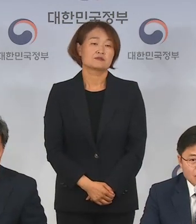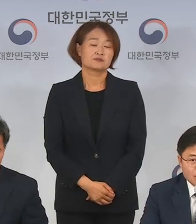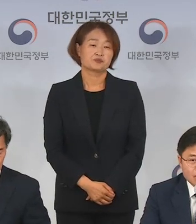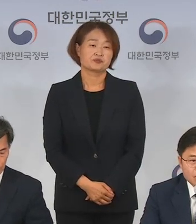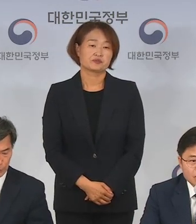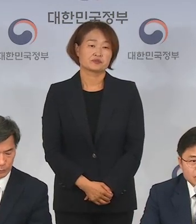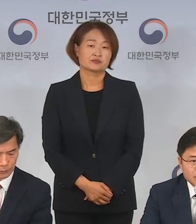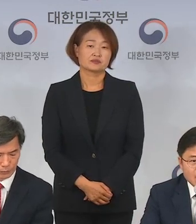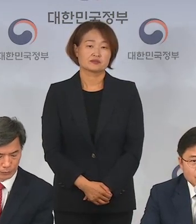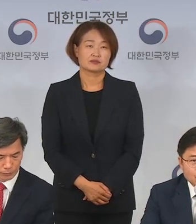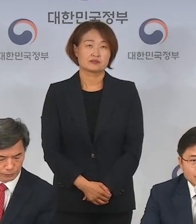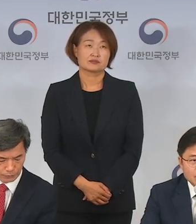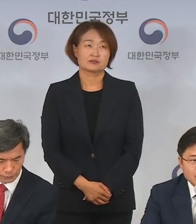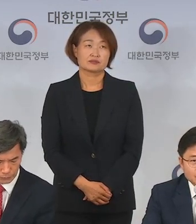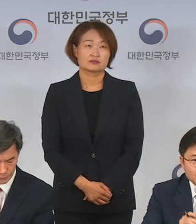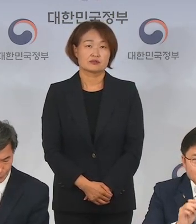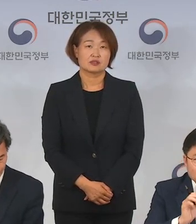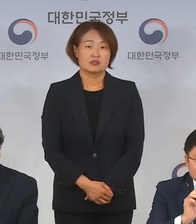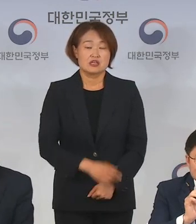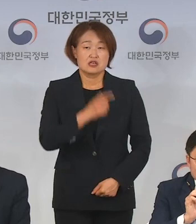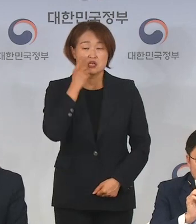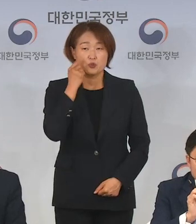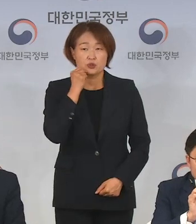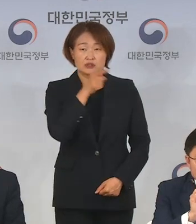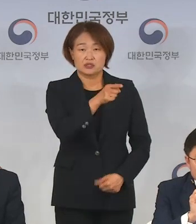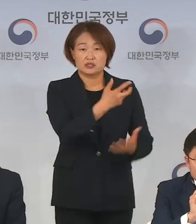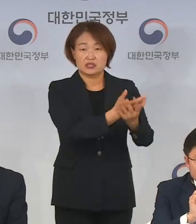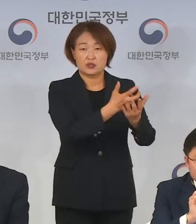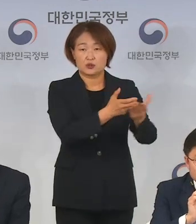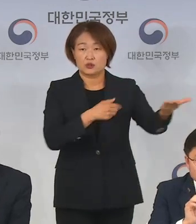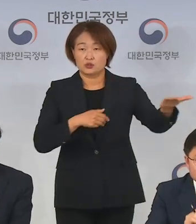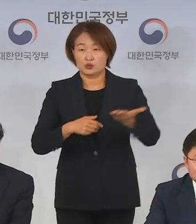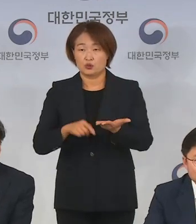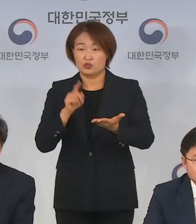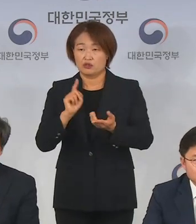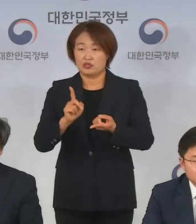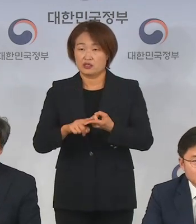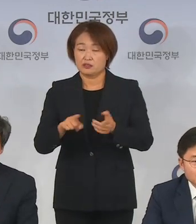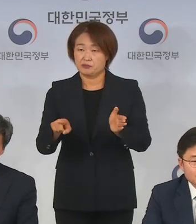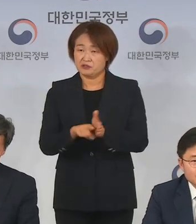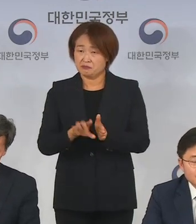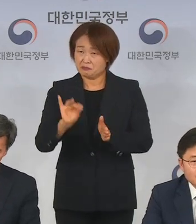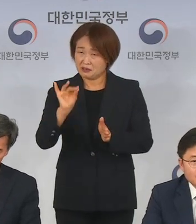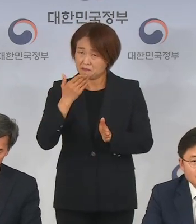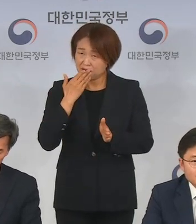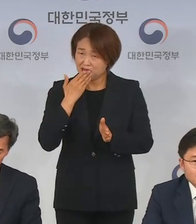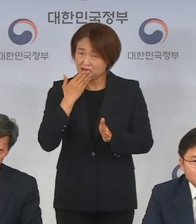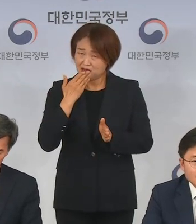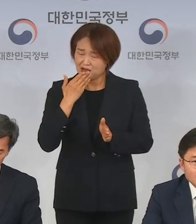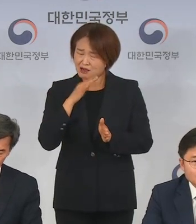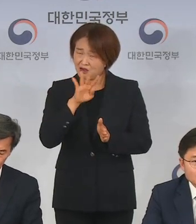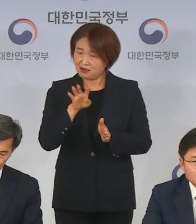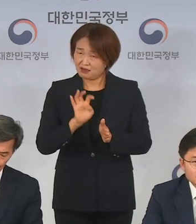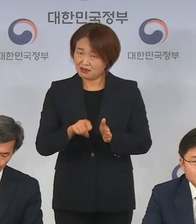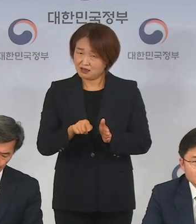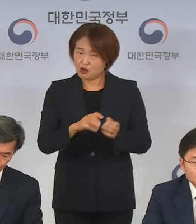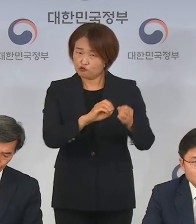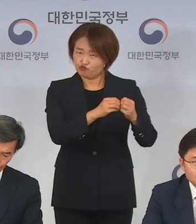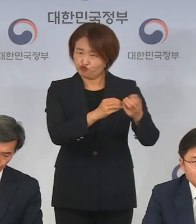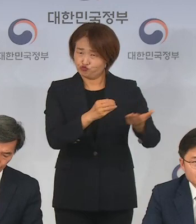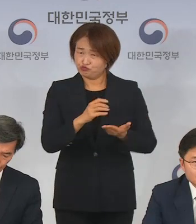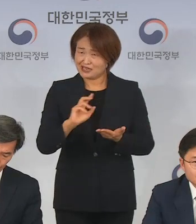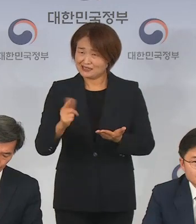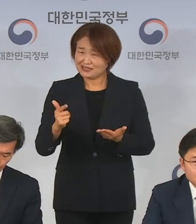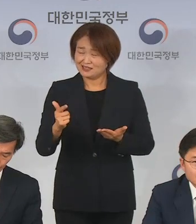예, 자료 신뢰성 부분을 말씀을 주시는 건데요. 아까도